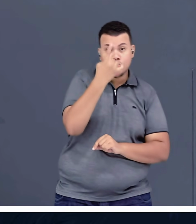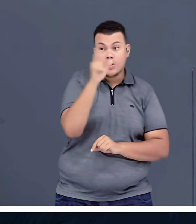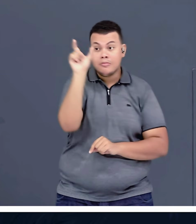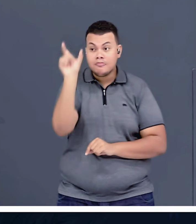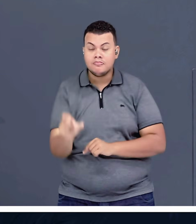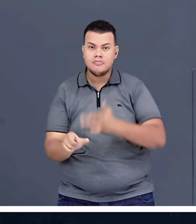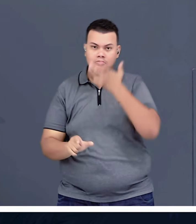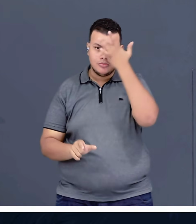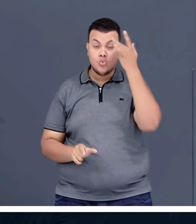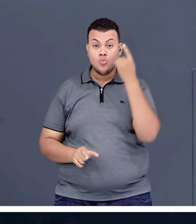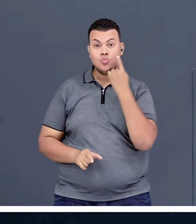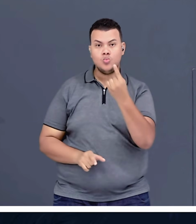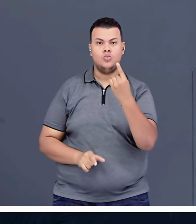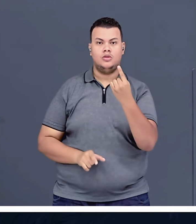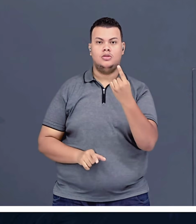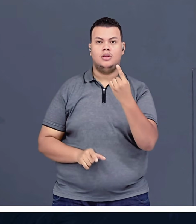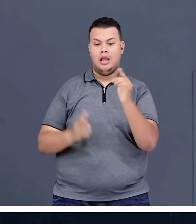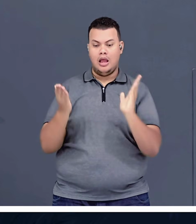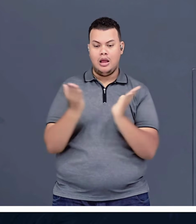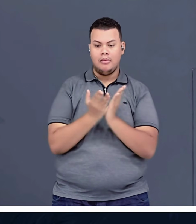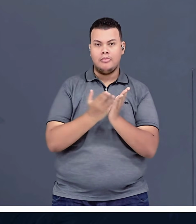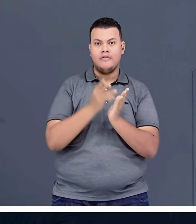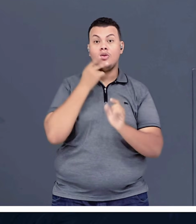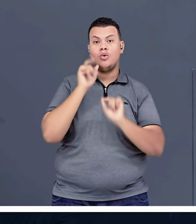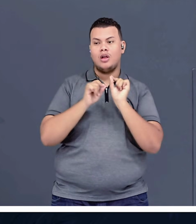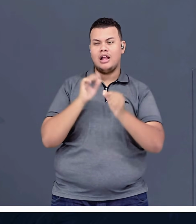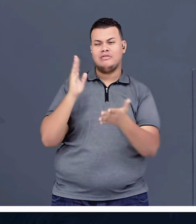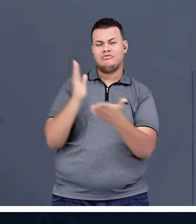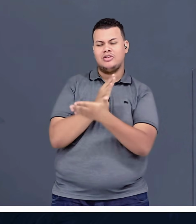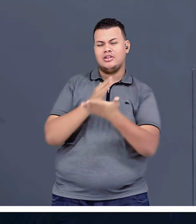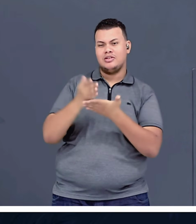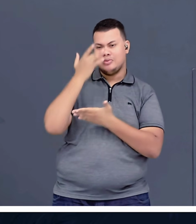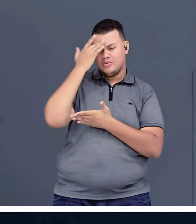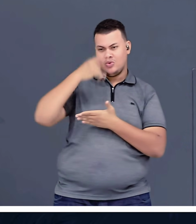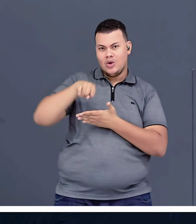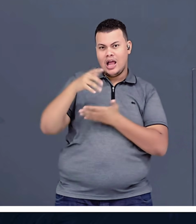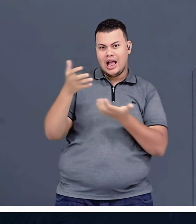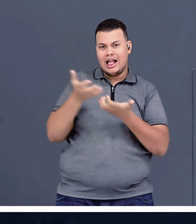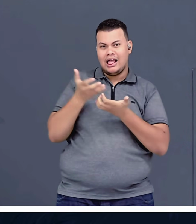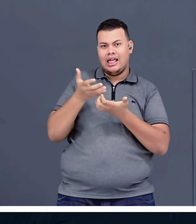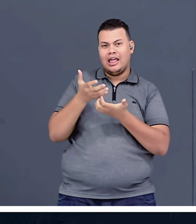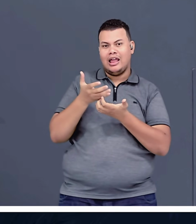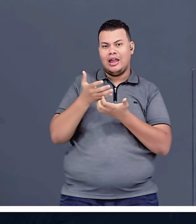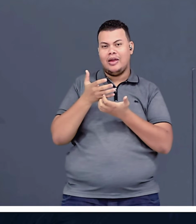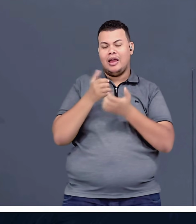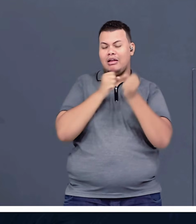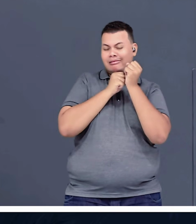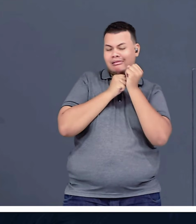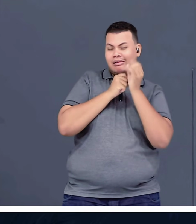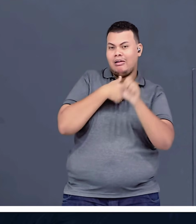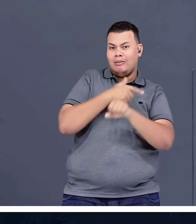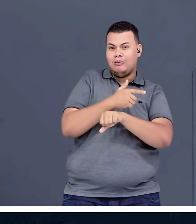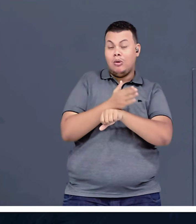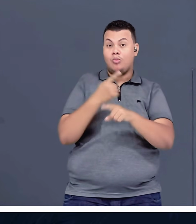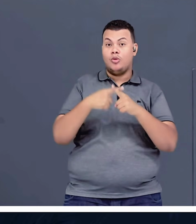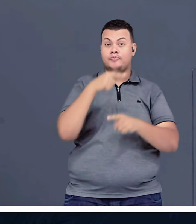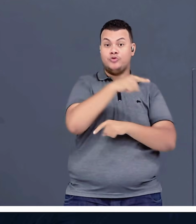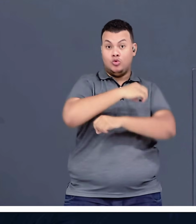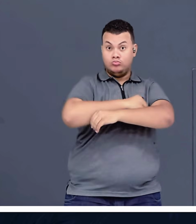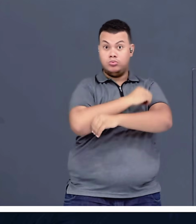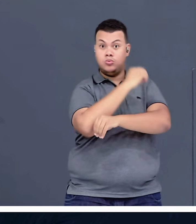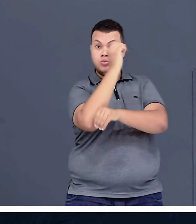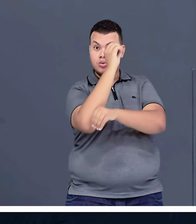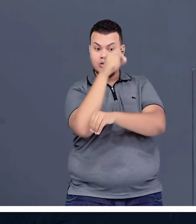da família. A Bíblia diz que tinha alguns engraçadinhos que, querendo acordar um pouquinho mais tarde, porque quando o sol saía, a